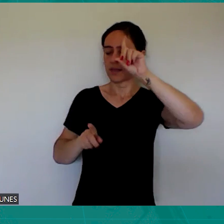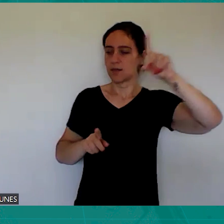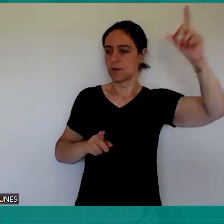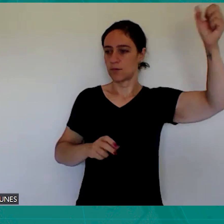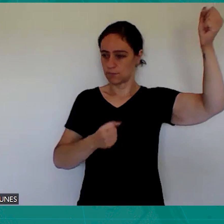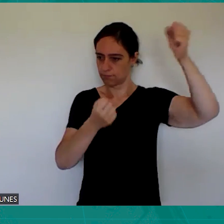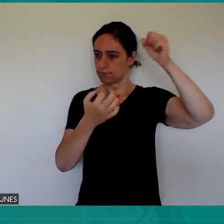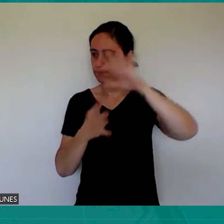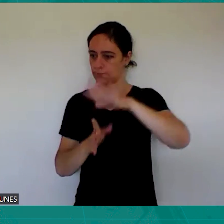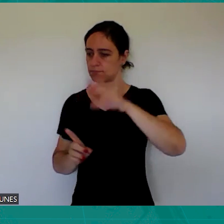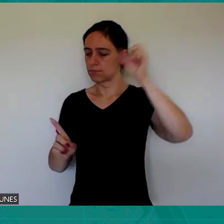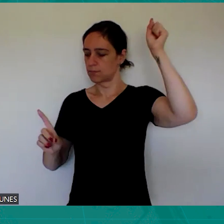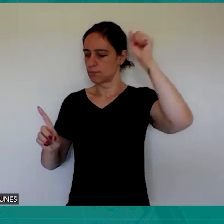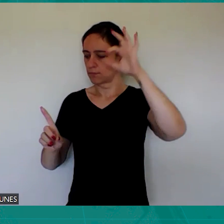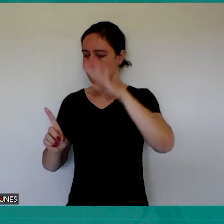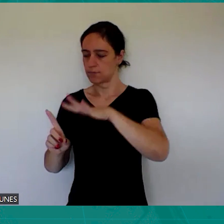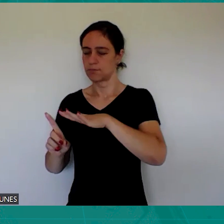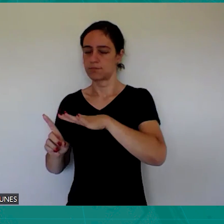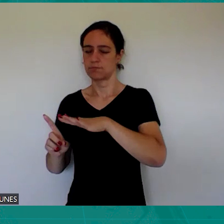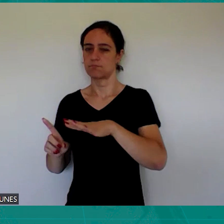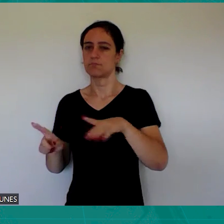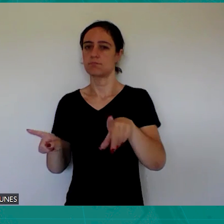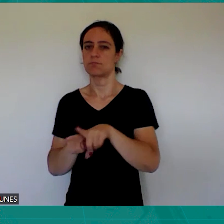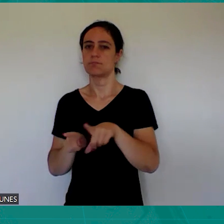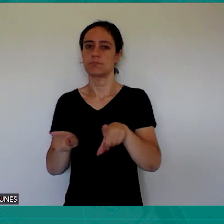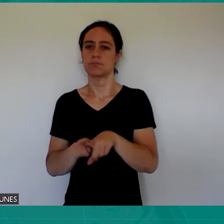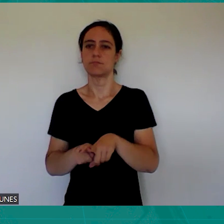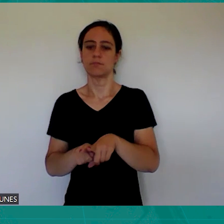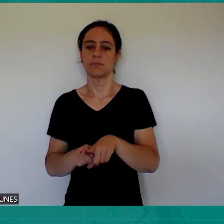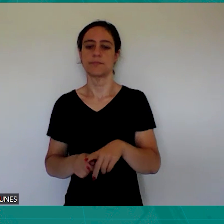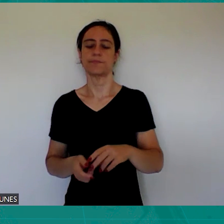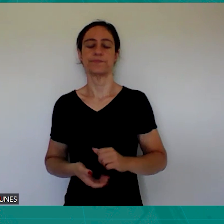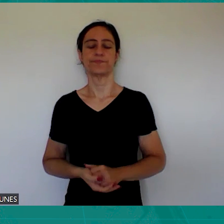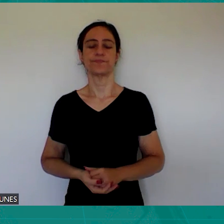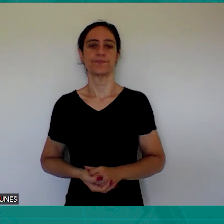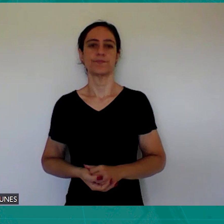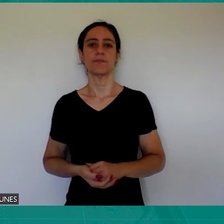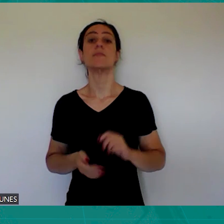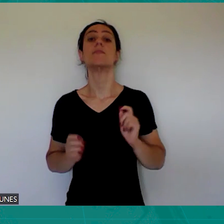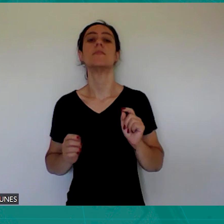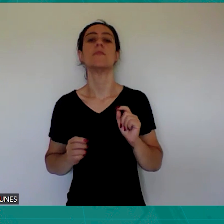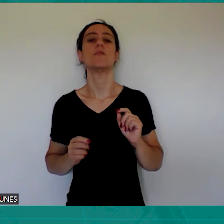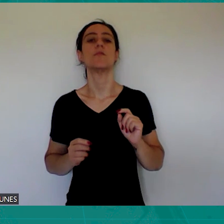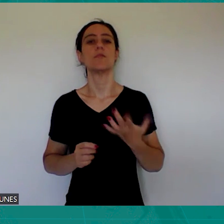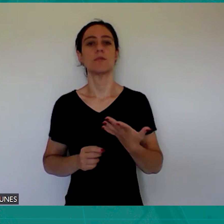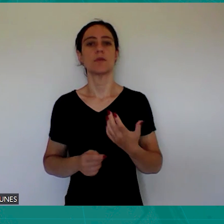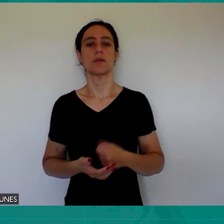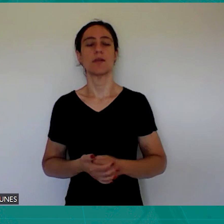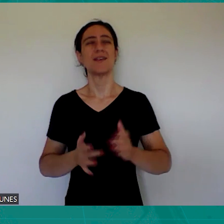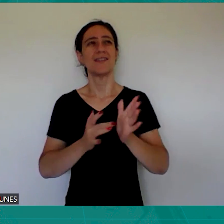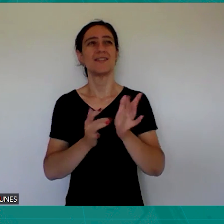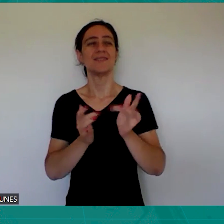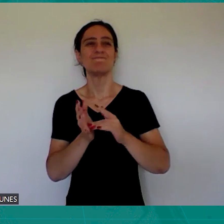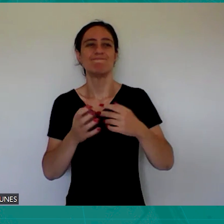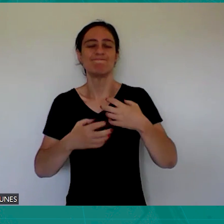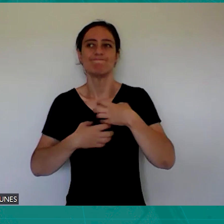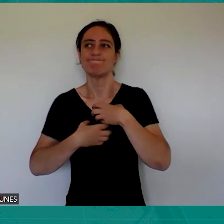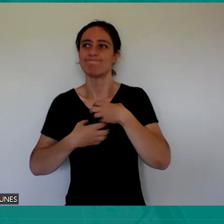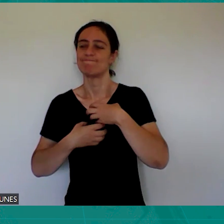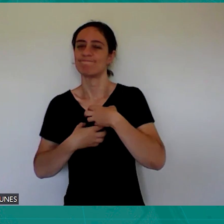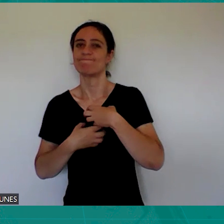e glorificá-lo-á imediatamente. Quer dizer, então Jesus se sentiu, de certa forma,